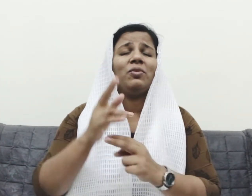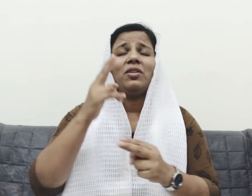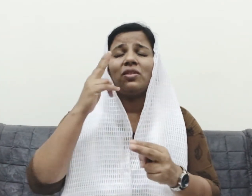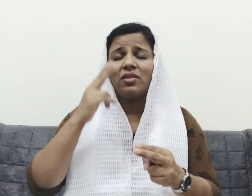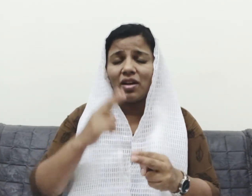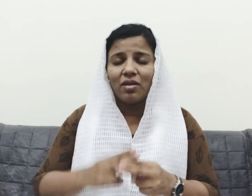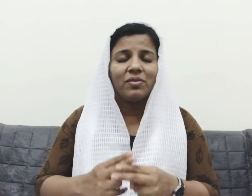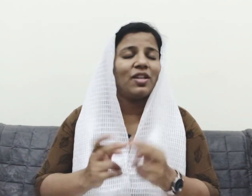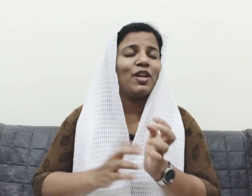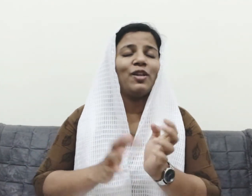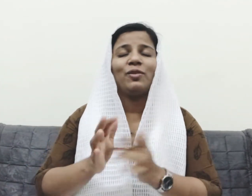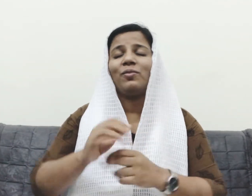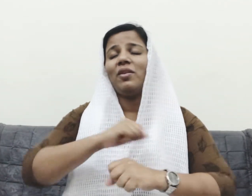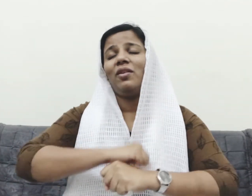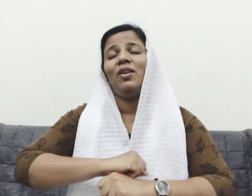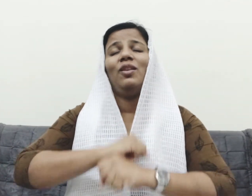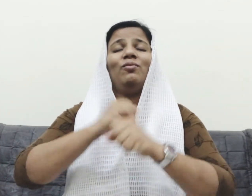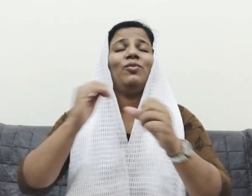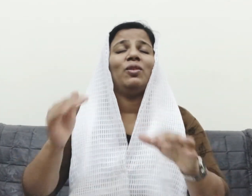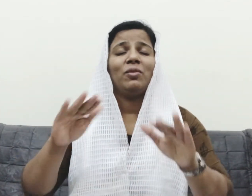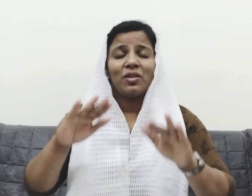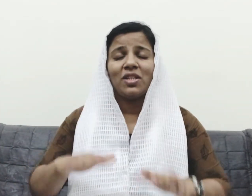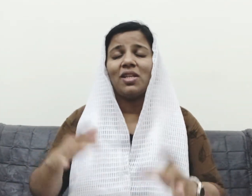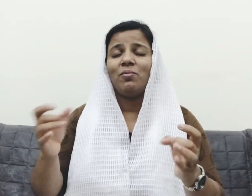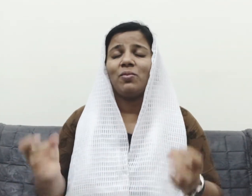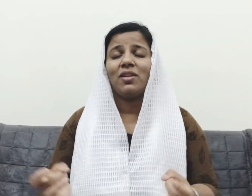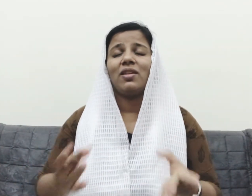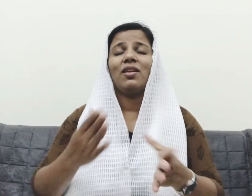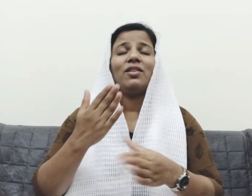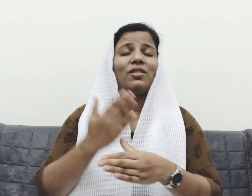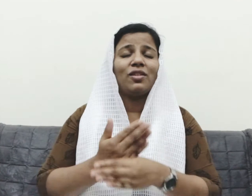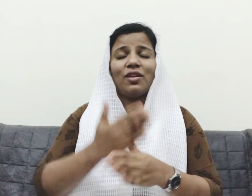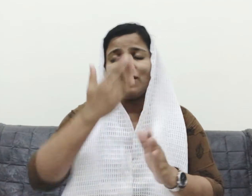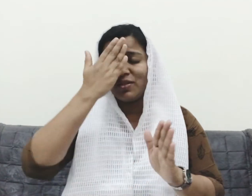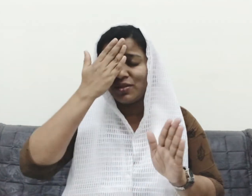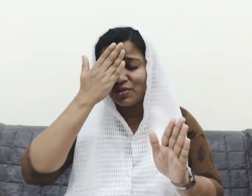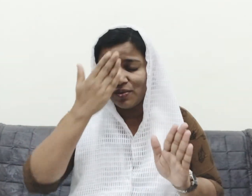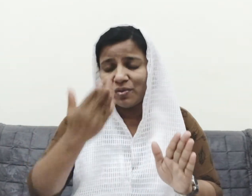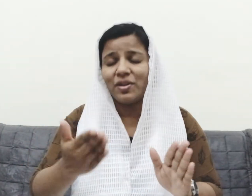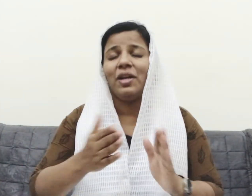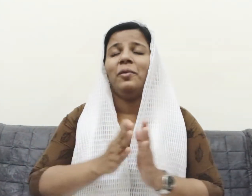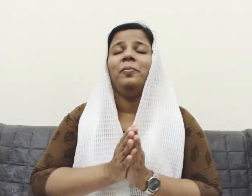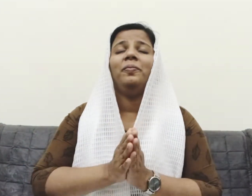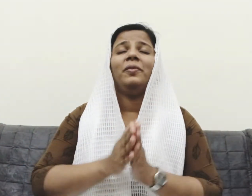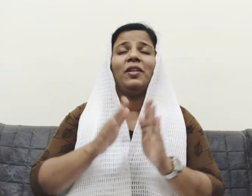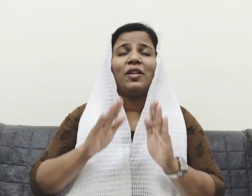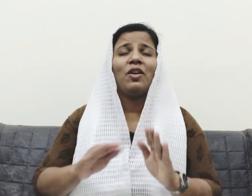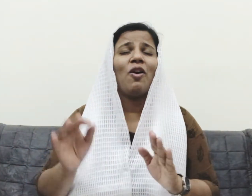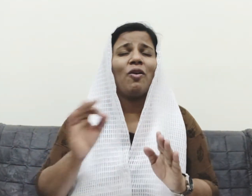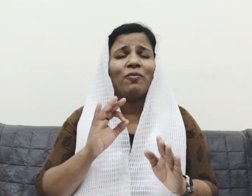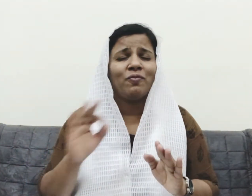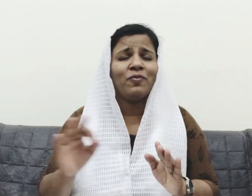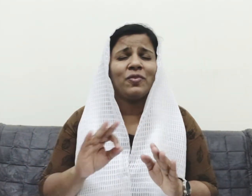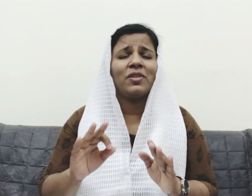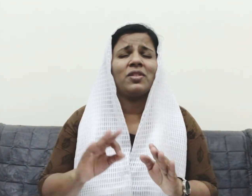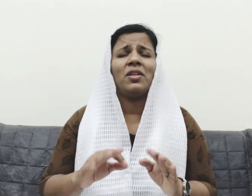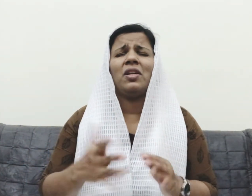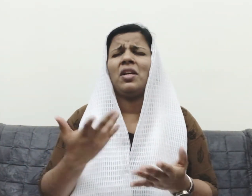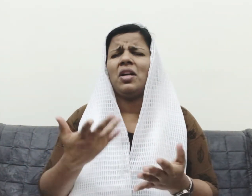നാമത്തിൽ അങ്ങൊരത്ഭുതം ഇന്ന് പകൽക്കാലം ചെയ്യുന്നതിനായിട്ട് സ്തോത്രം. ഇന്നത്തെ പകലിൻ്റെ ഓഫീസ് അവേഴ്സ് തീരുന്നതിന് മുമ്പ് കർത്താവെ